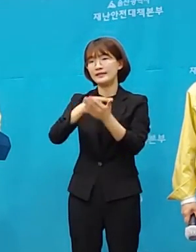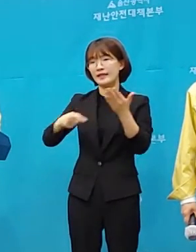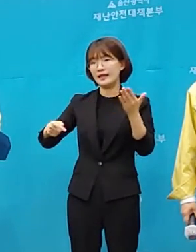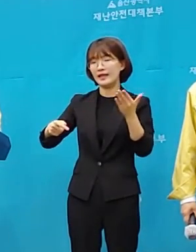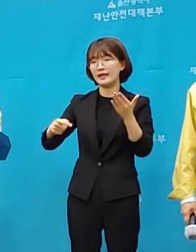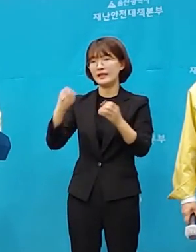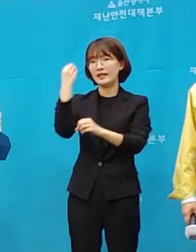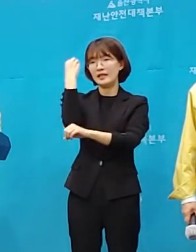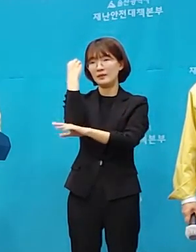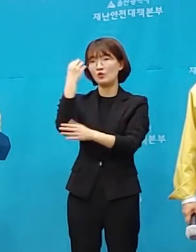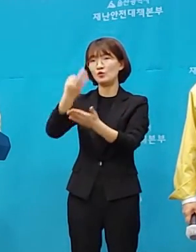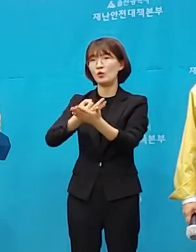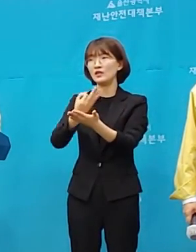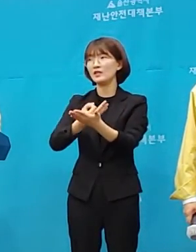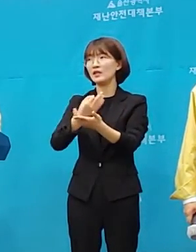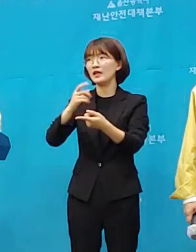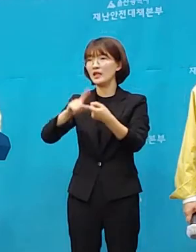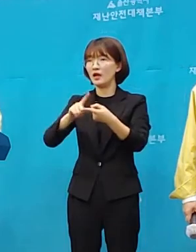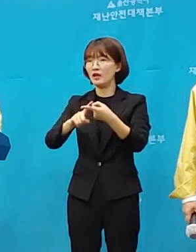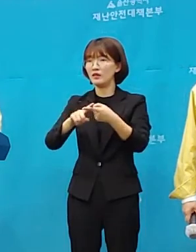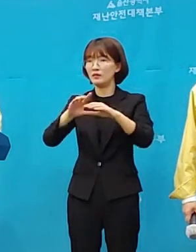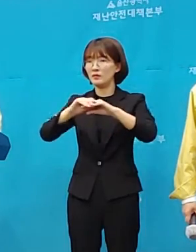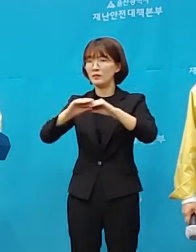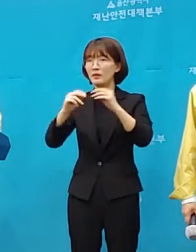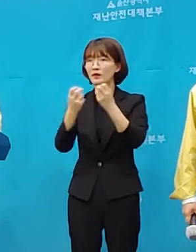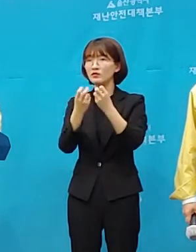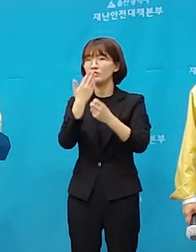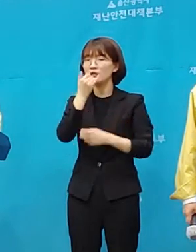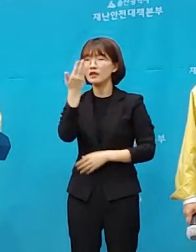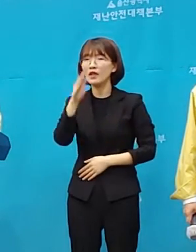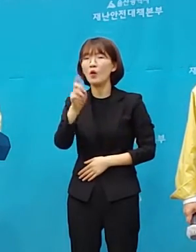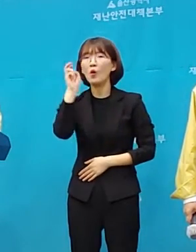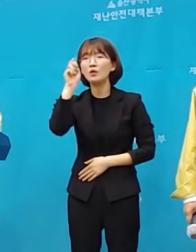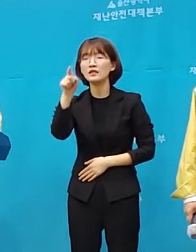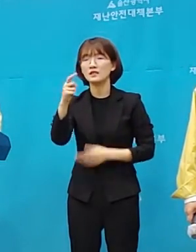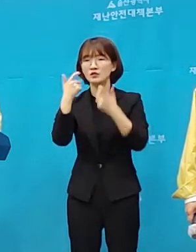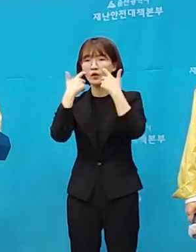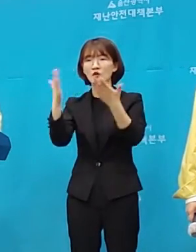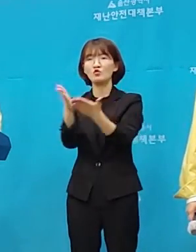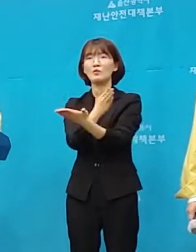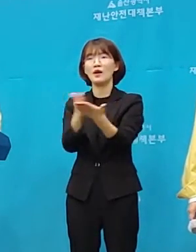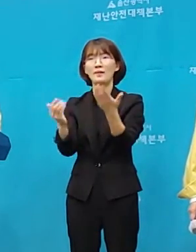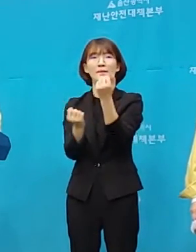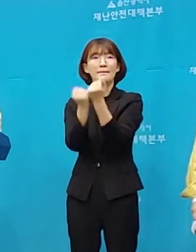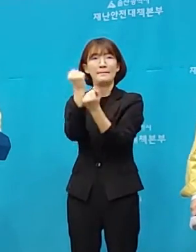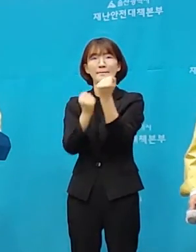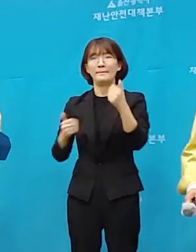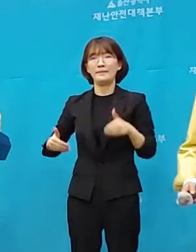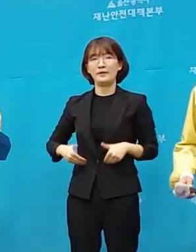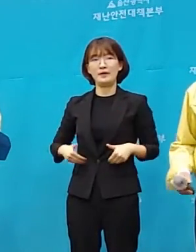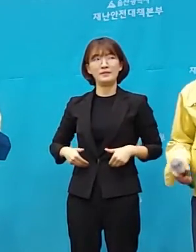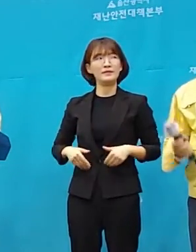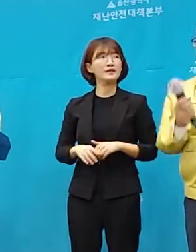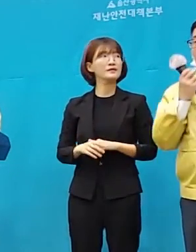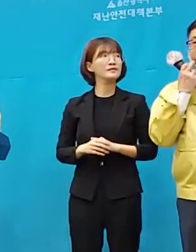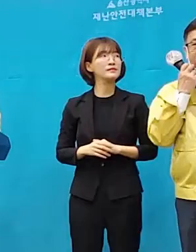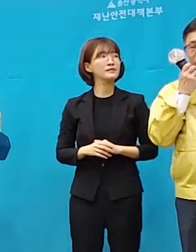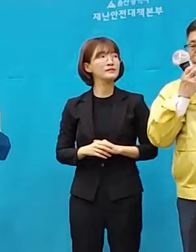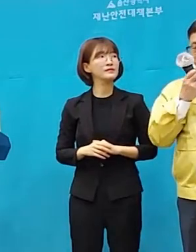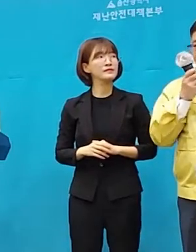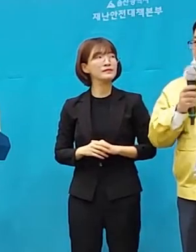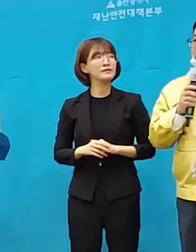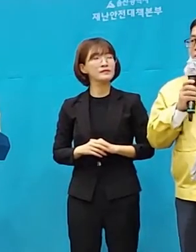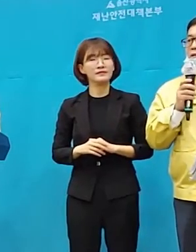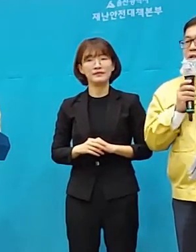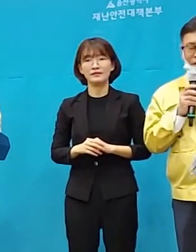재난기본소득하고 또 하나의 방법이 바뀌었는데 좀 구별할 수 있는 뭐 그런 설명이 좀 가능할까요?